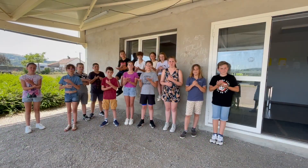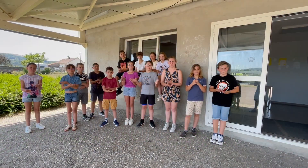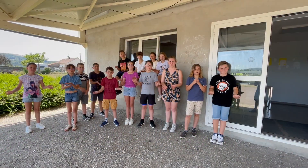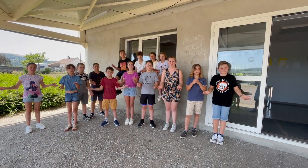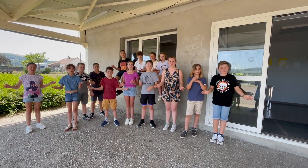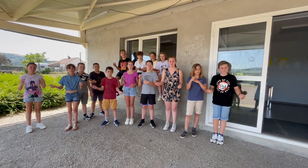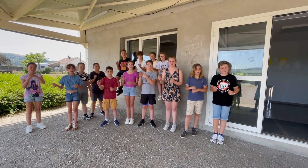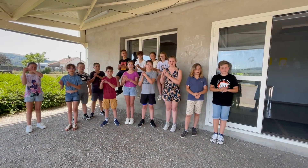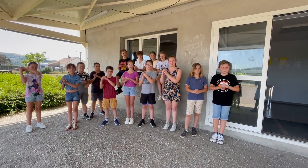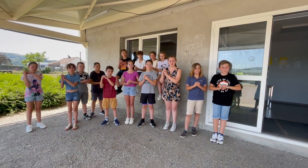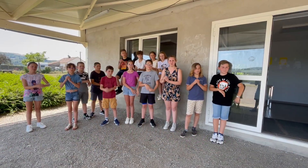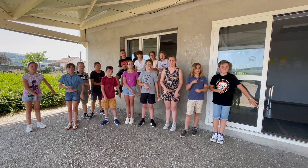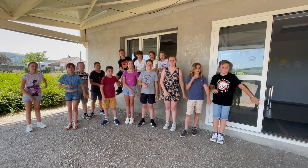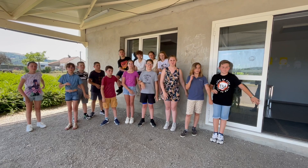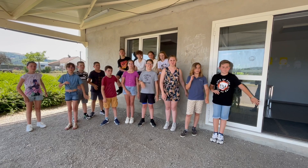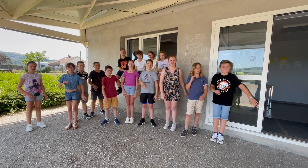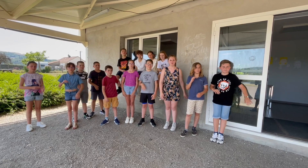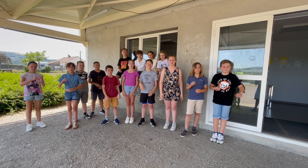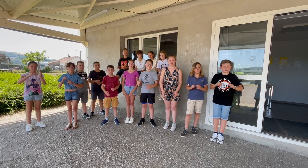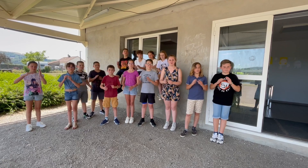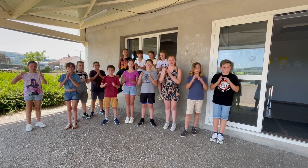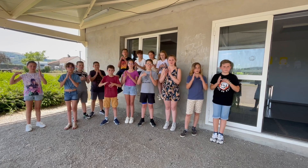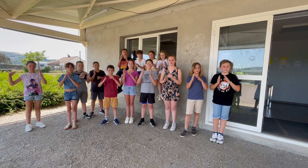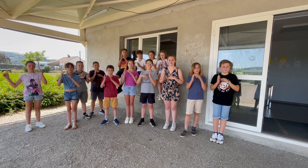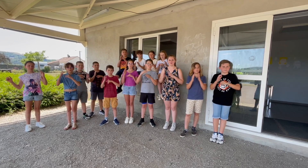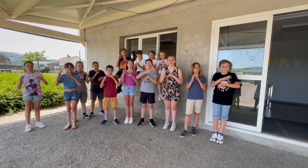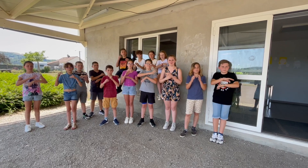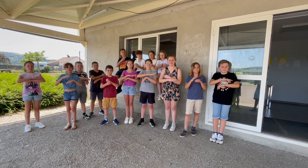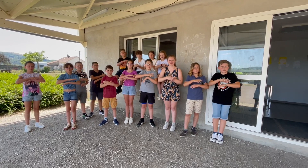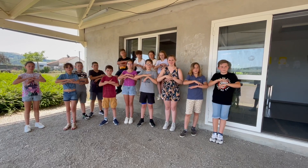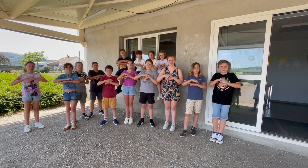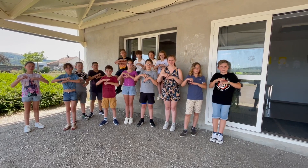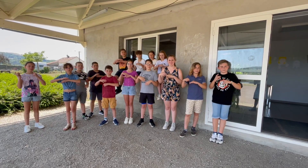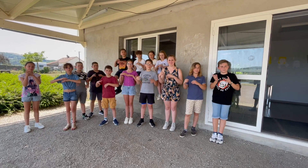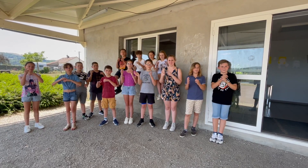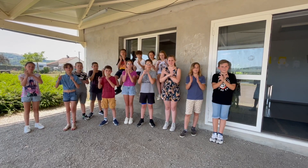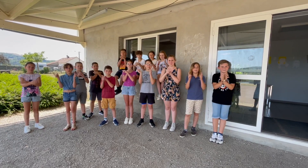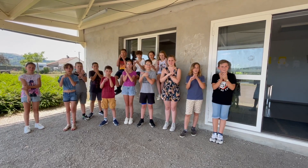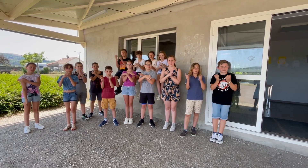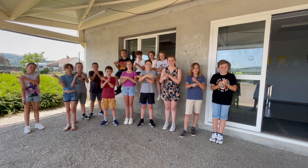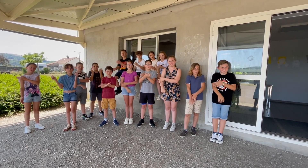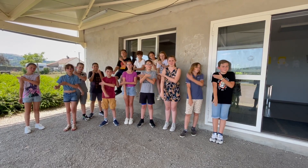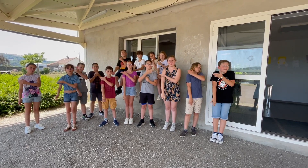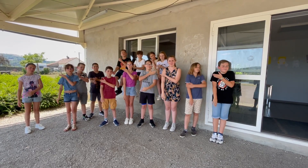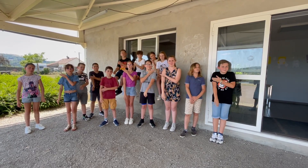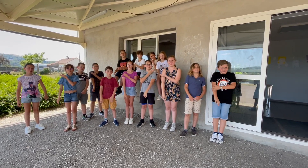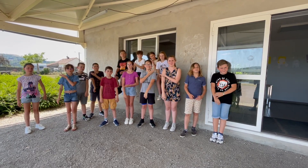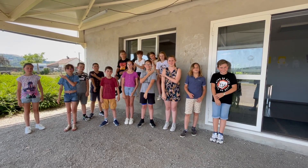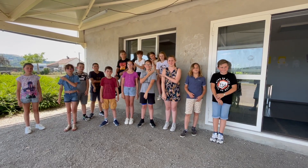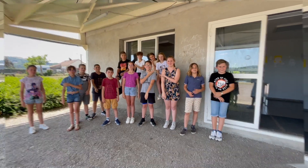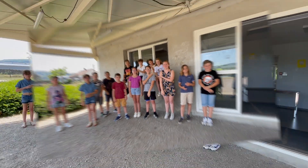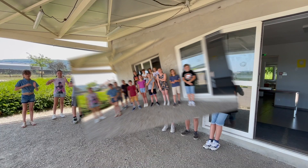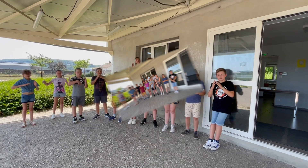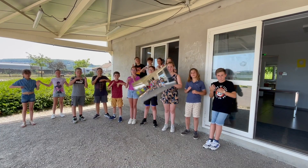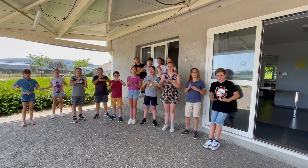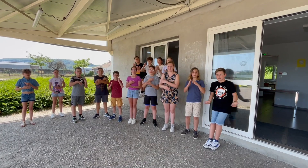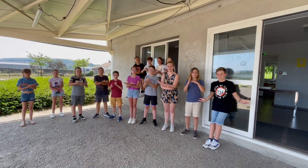une petite chanson. Un truc sans prétention. Un petit bout de mélodie. Une caresse, un rire, un frisson. C'est juste une petite